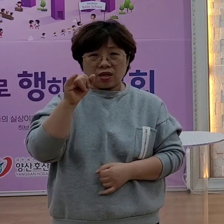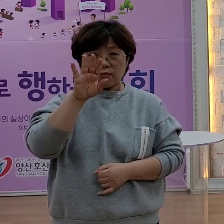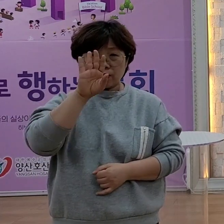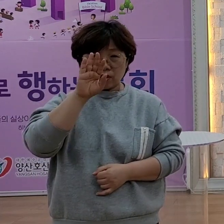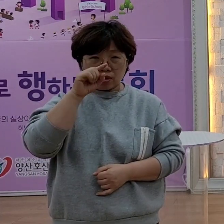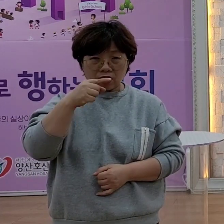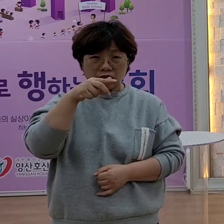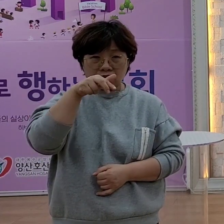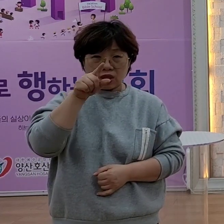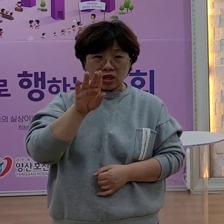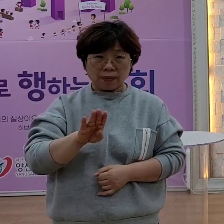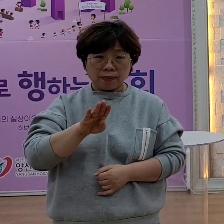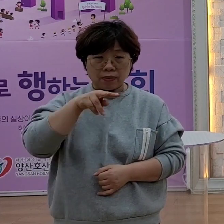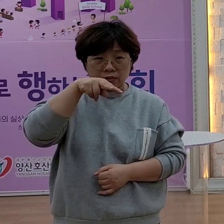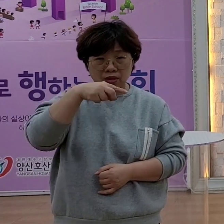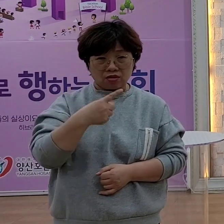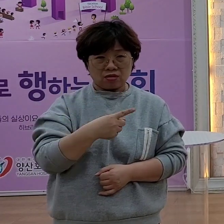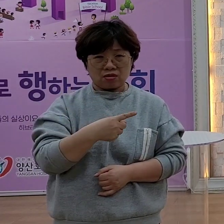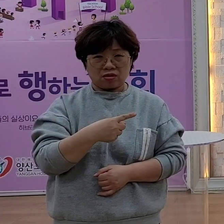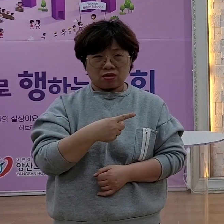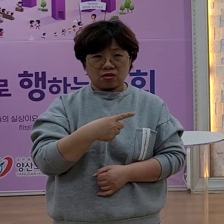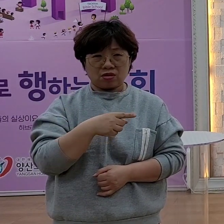보면요 놀랍습니다.